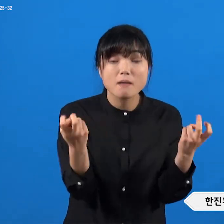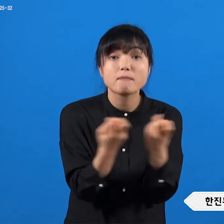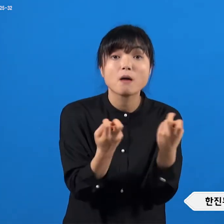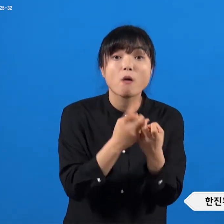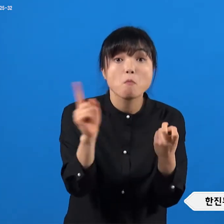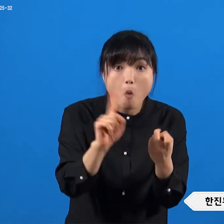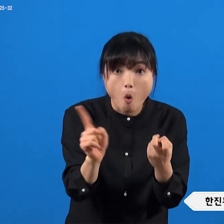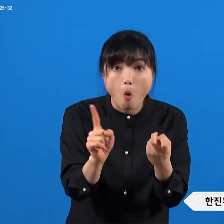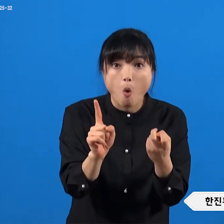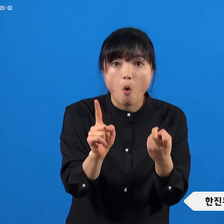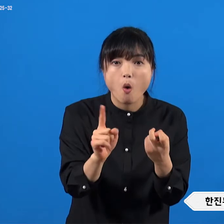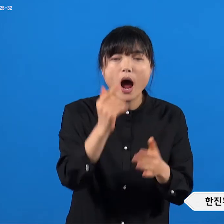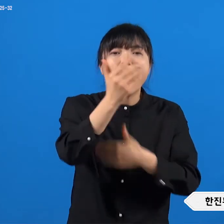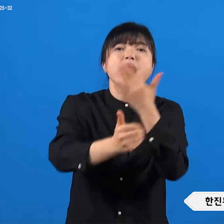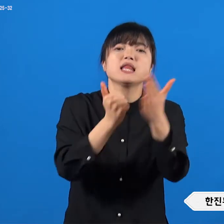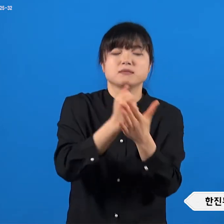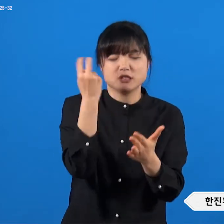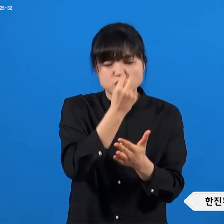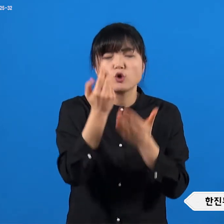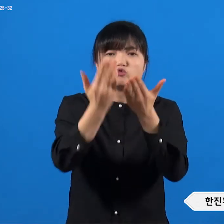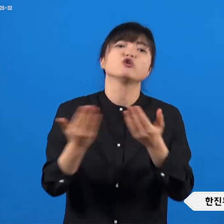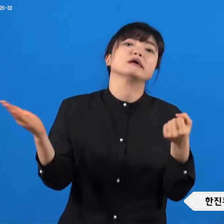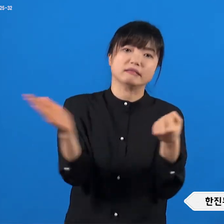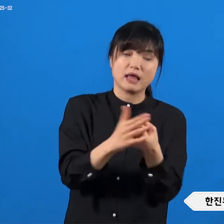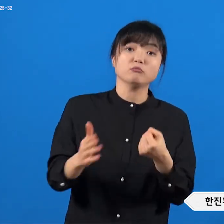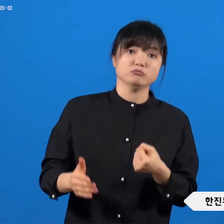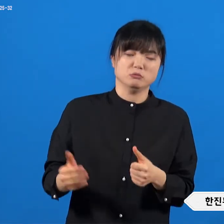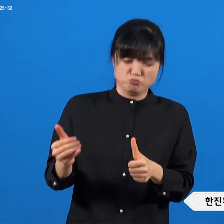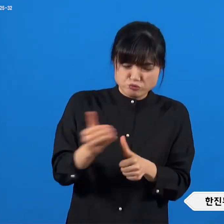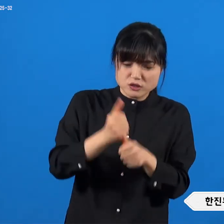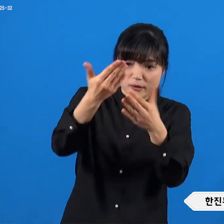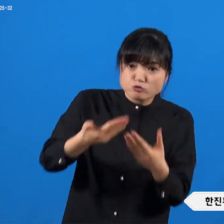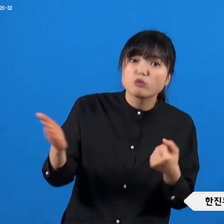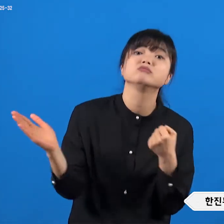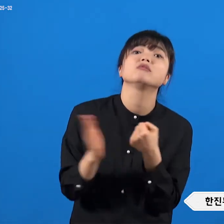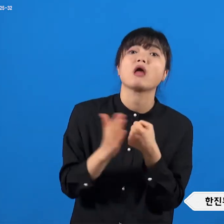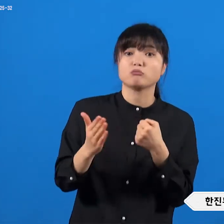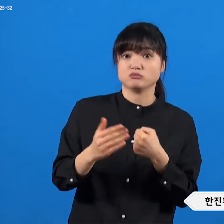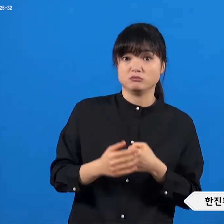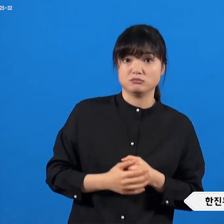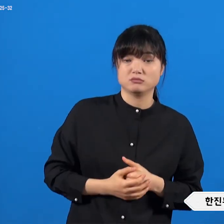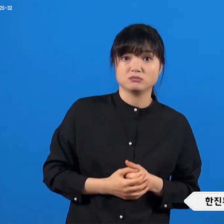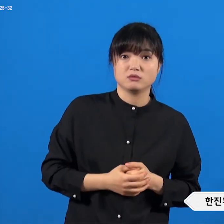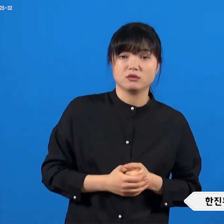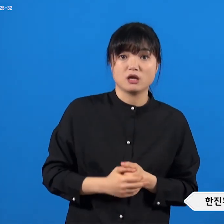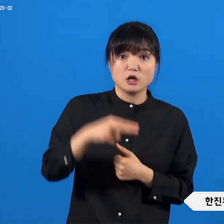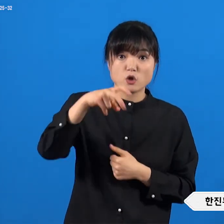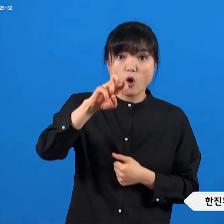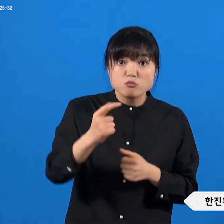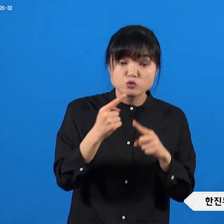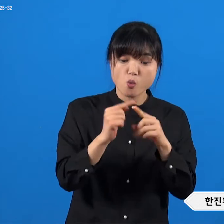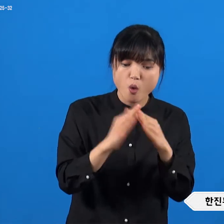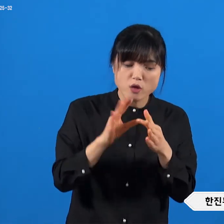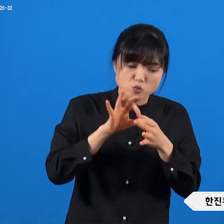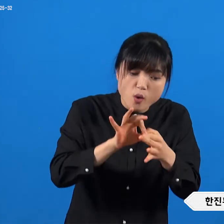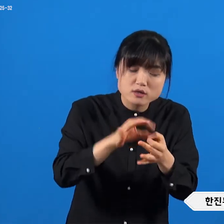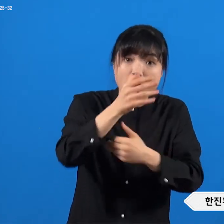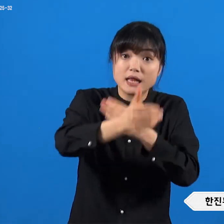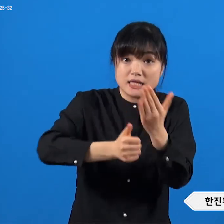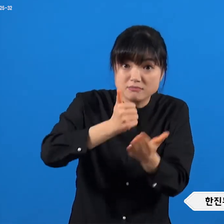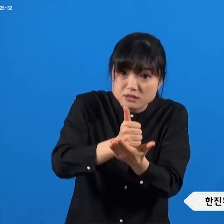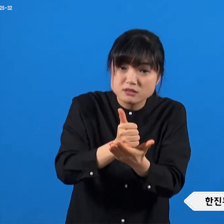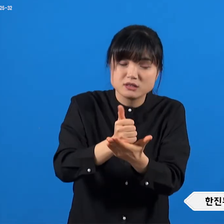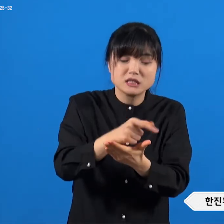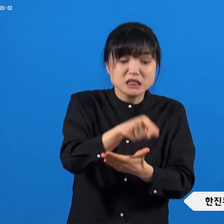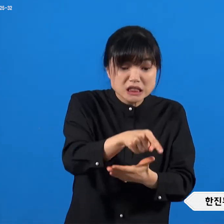쓴 뿌리가 생기지 못하도록 하나님이 지켜주시고 붙들어 주셨기 때문입니다. 서문교회를 통해서